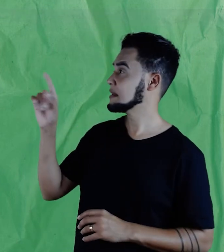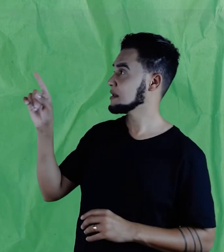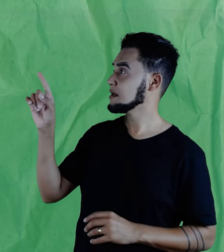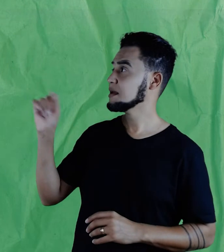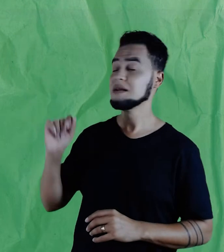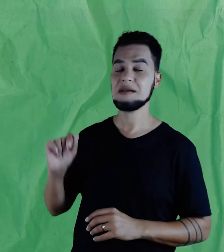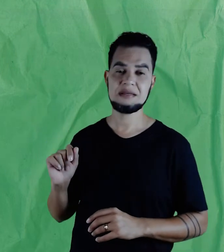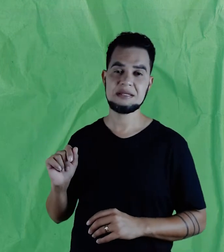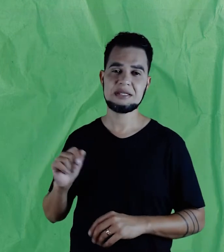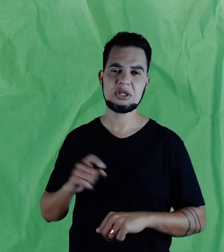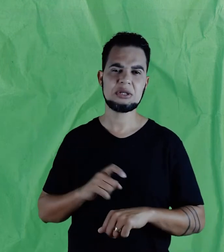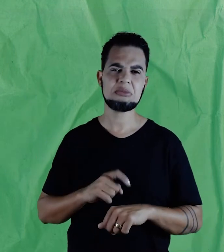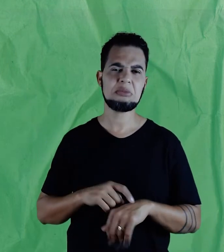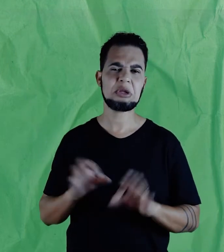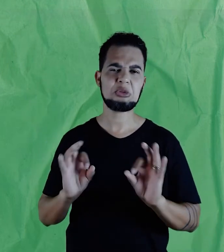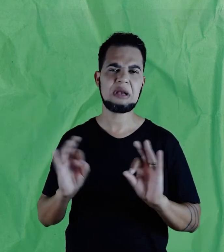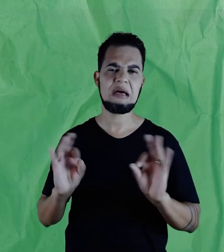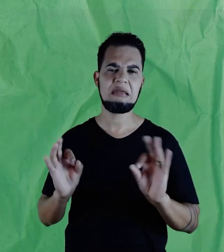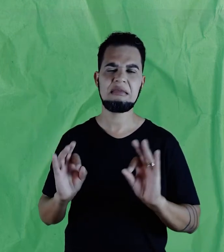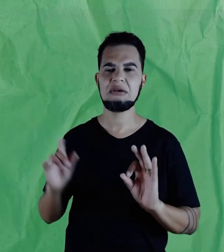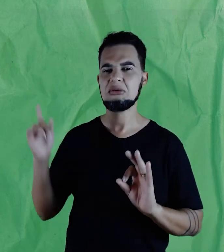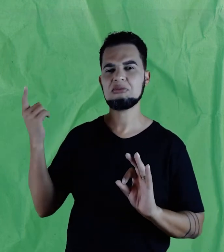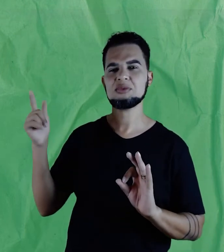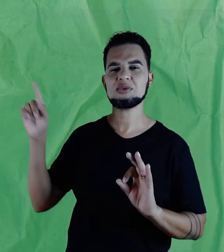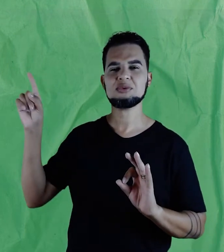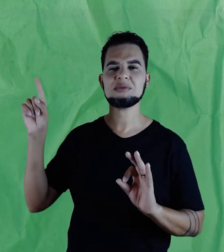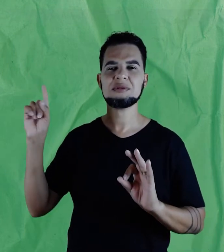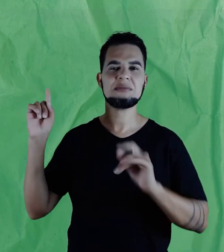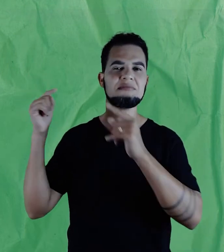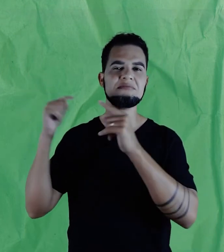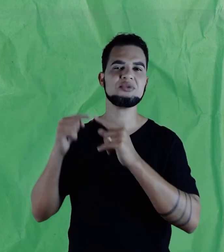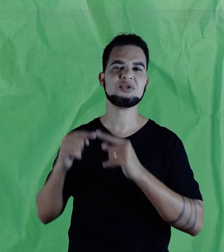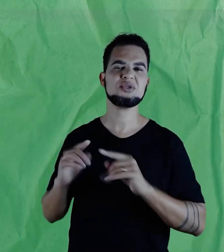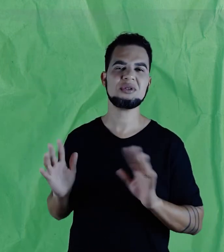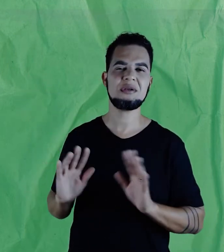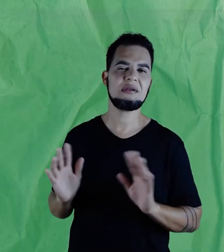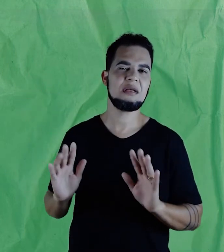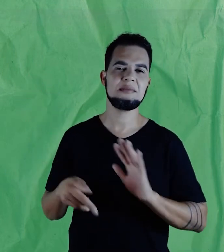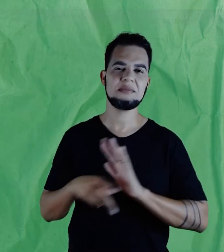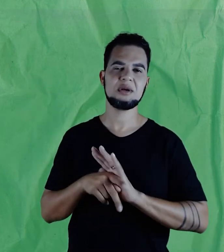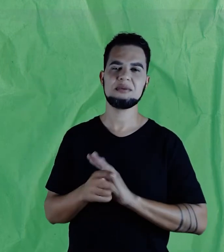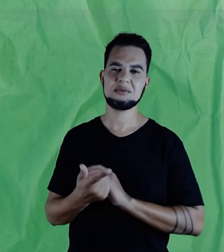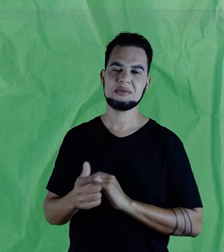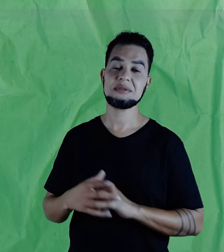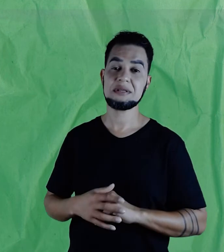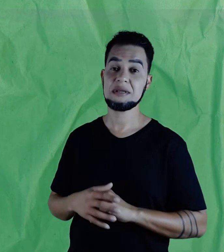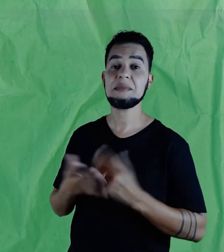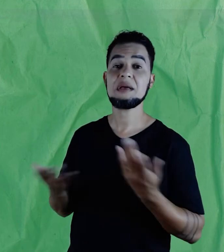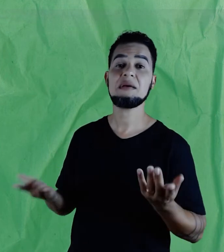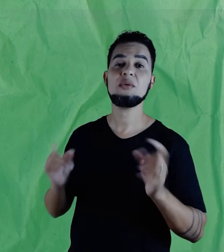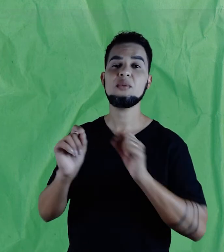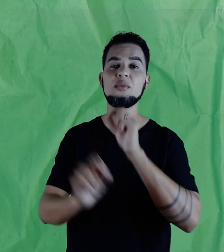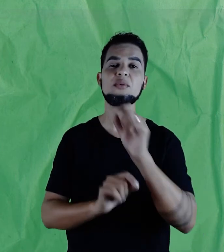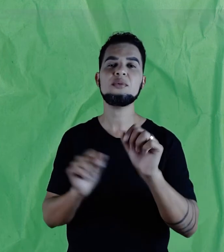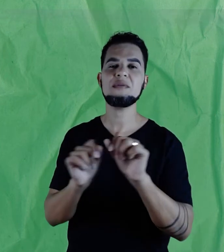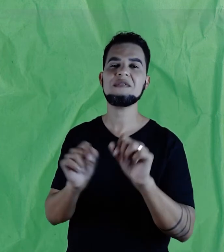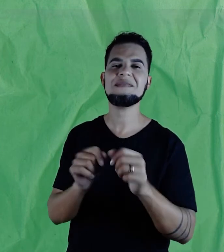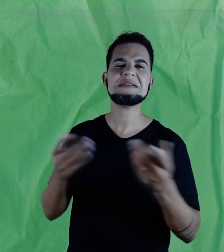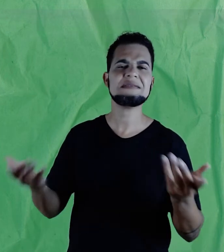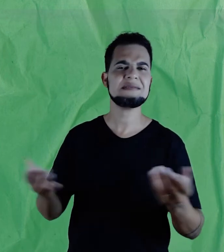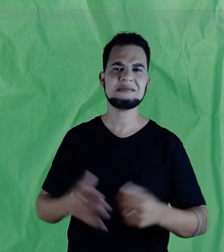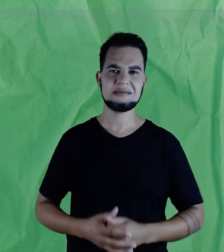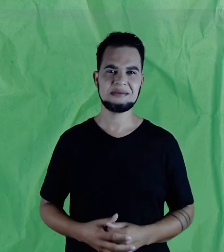no momento ele não tem nenhum estilo, né, próprio. Então o que eu vou fazer?